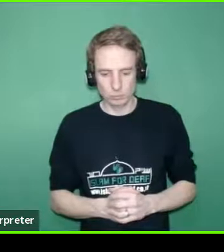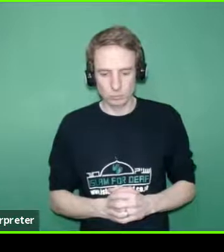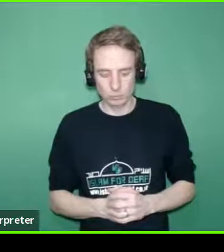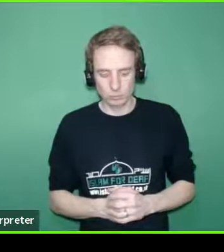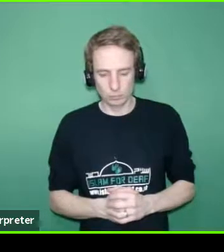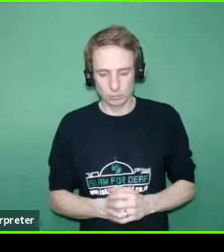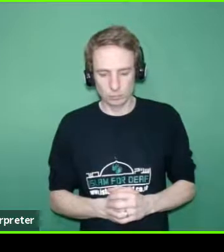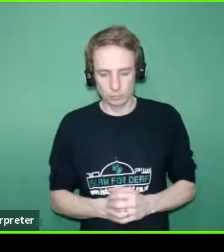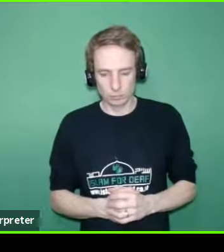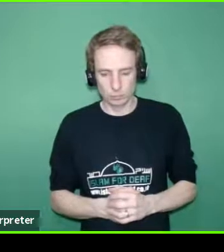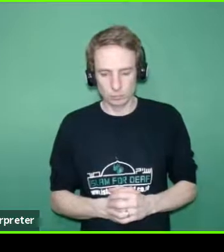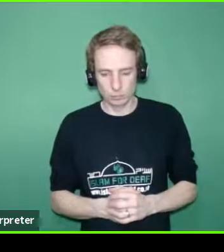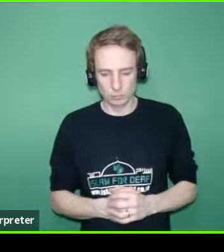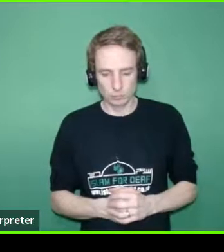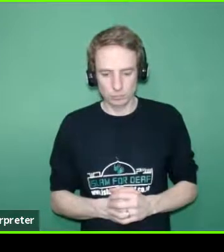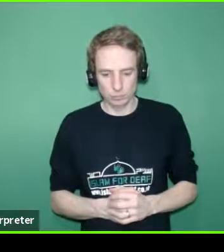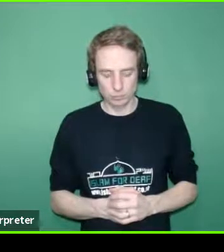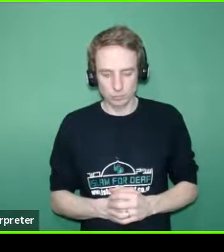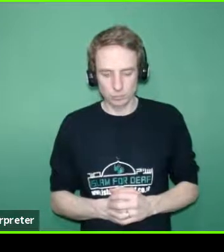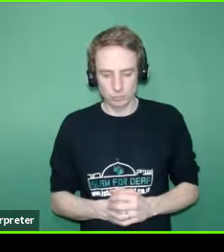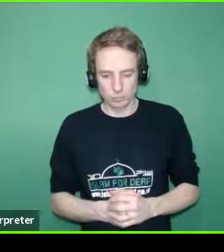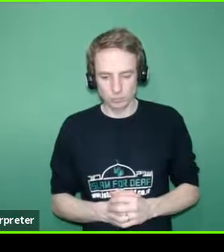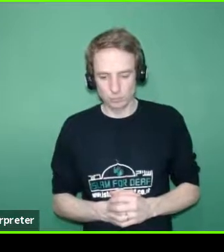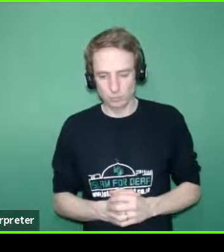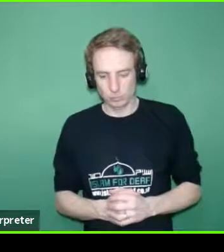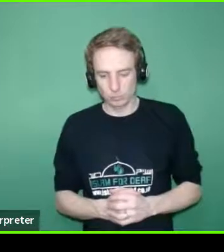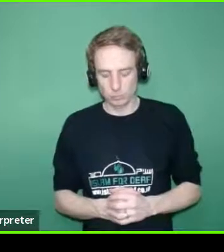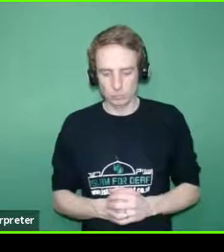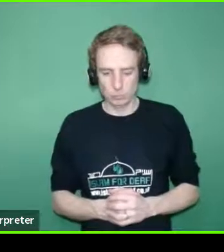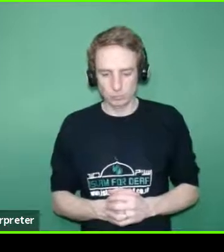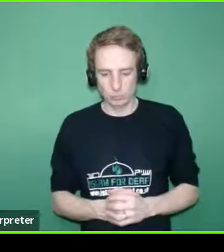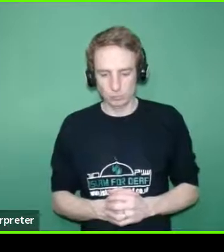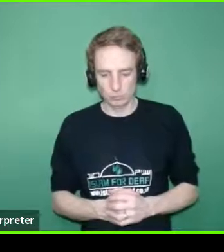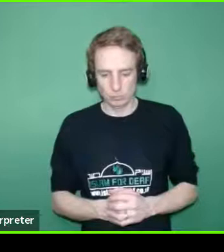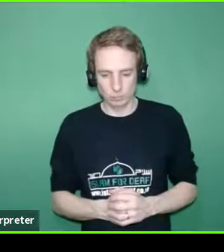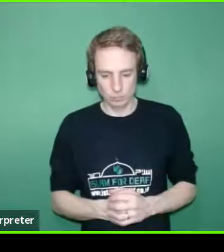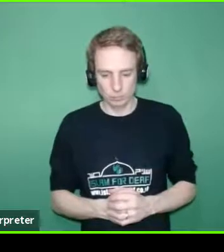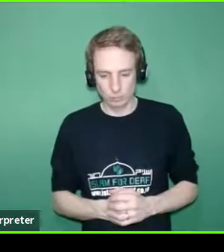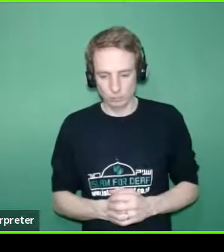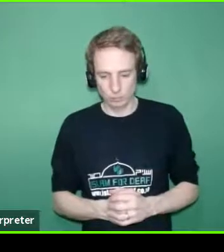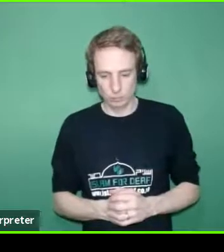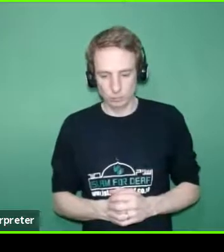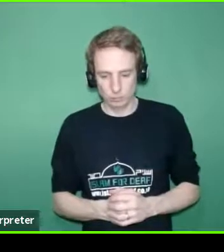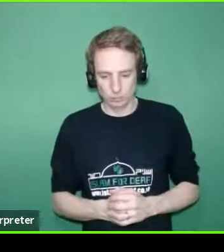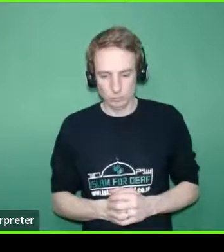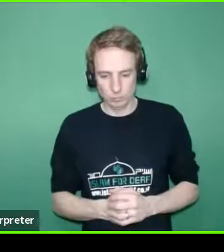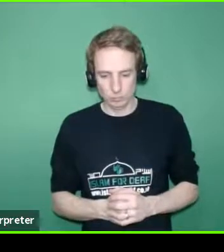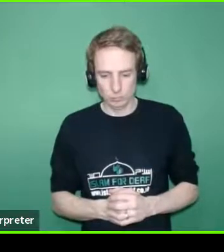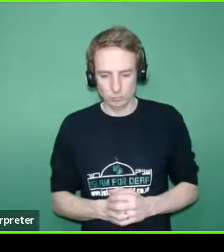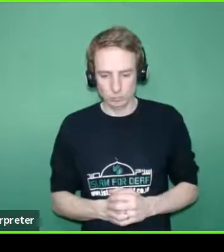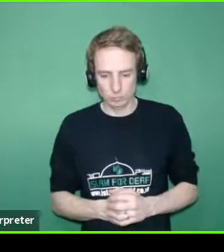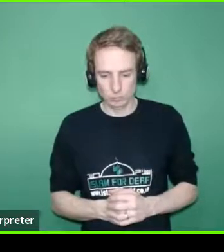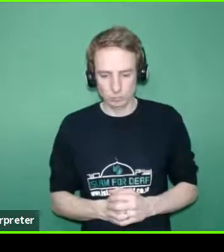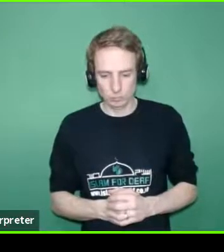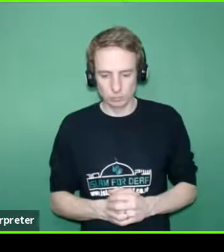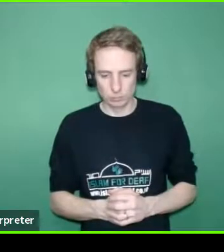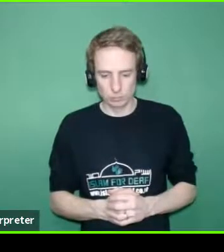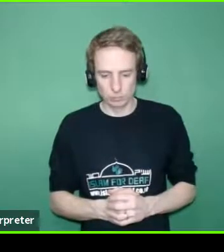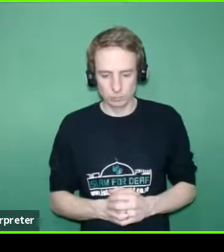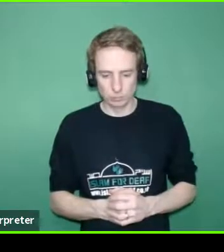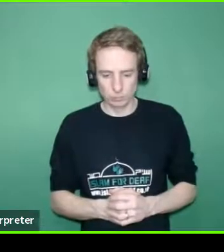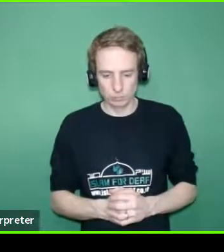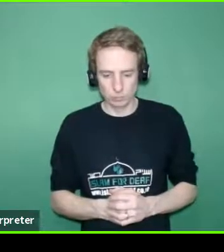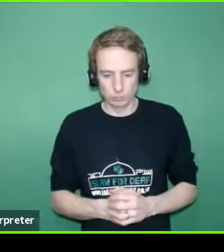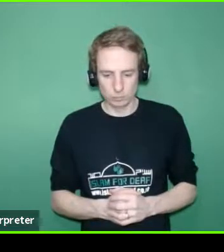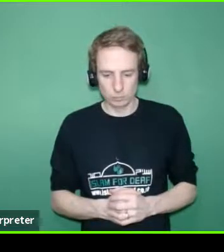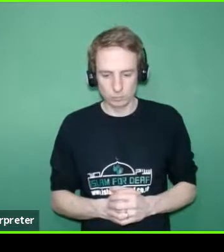المشترك بين هذه الأشهر وهي 4 كما جاء في الحديث حديث أبي بكر نفيع بن الحارث